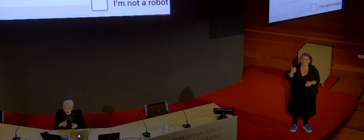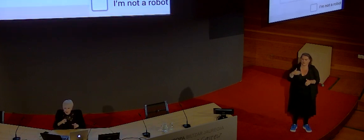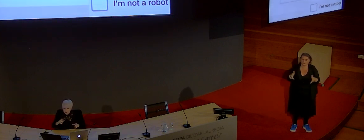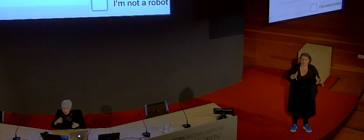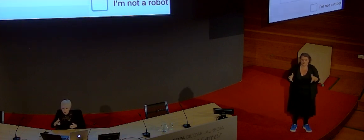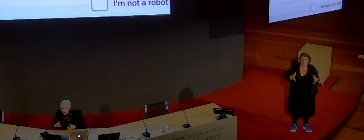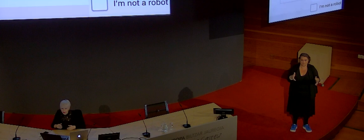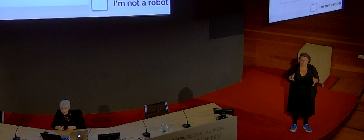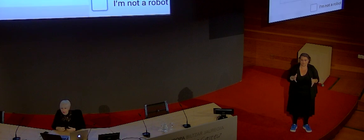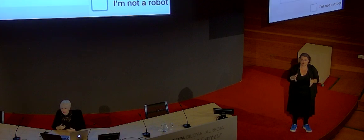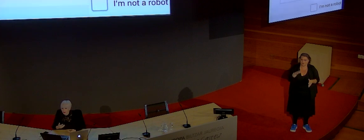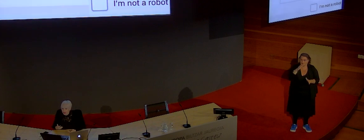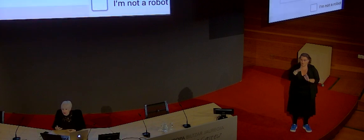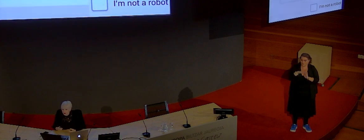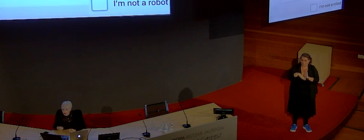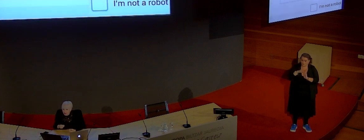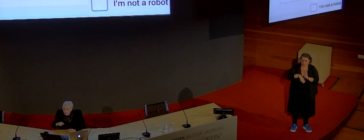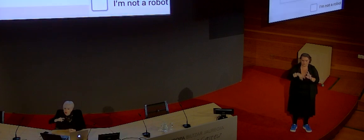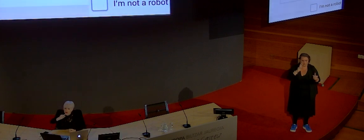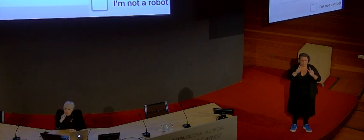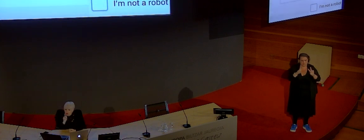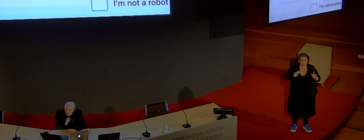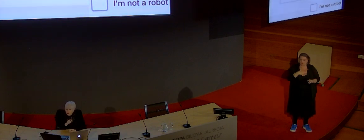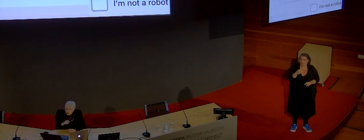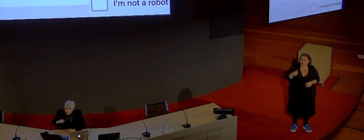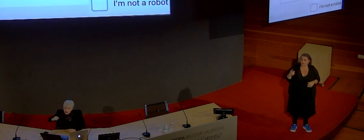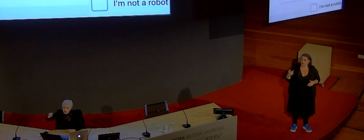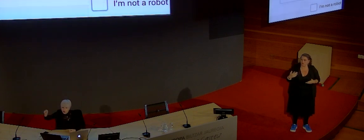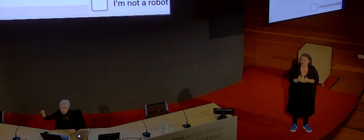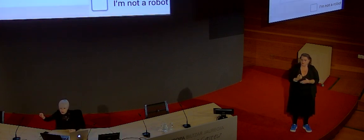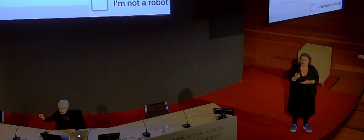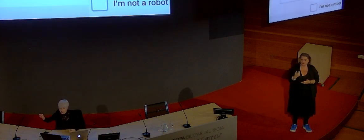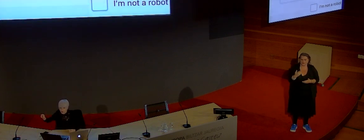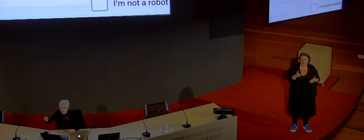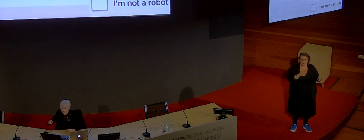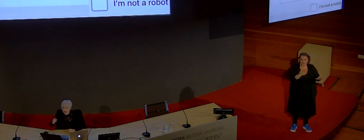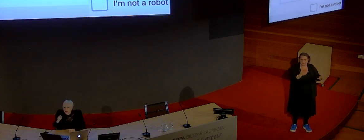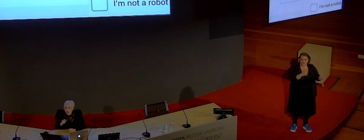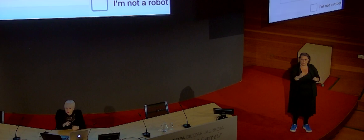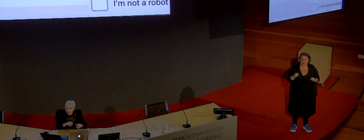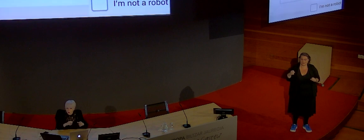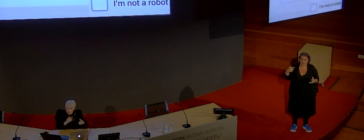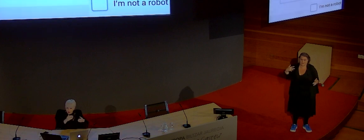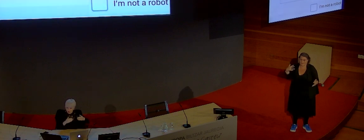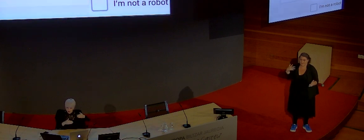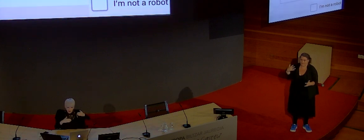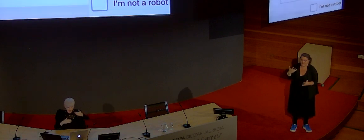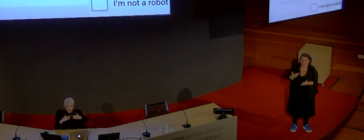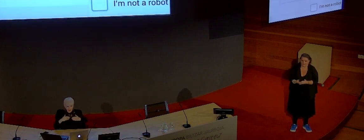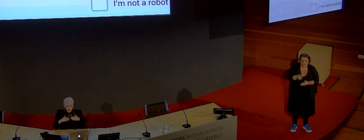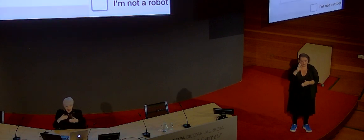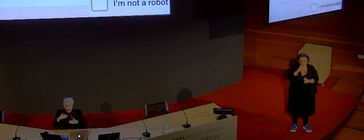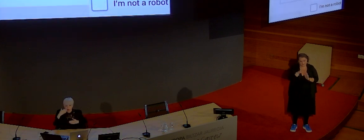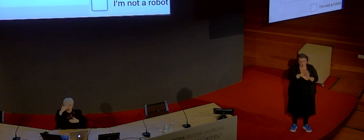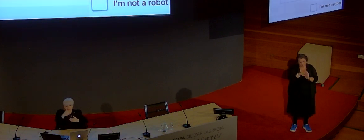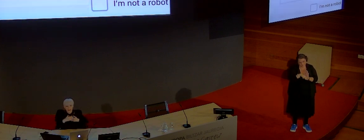parte de la programación era visible pero si hacemos un recorrido de los años 90 hasta la actualidad vemos como esa programación que es